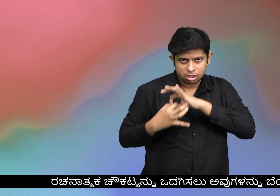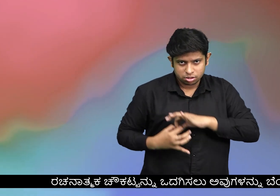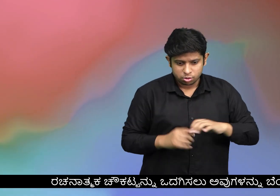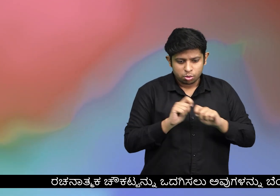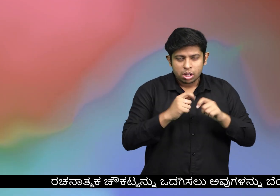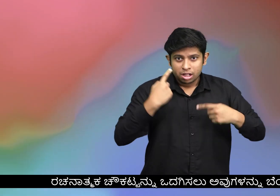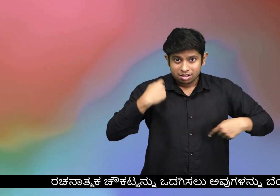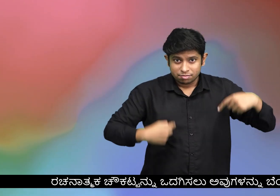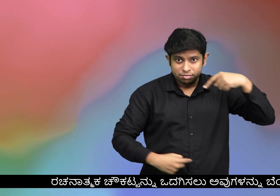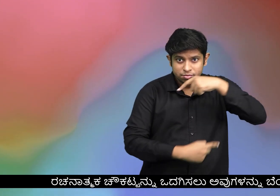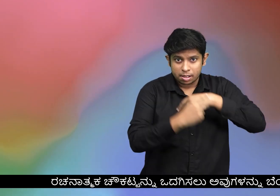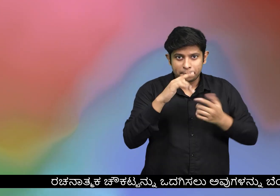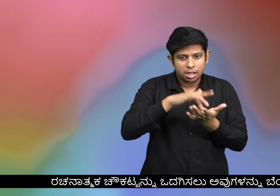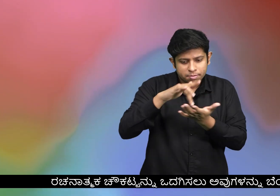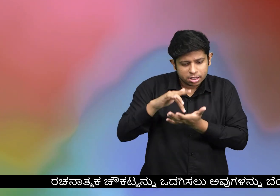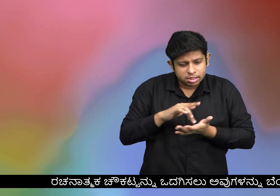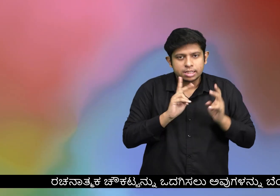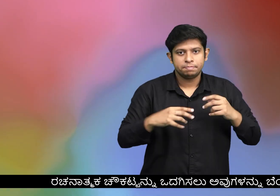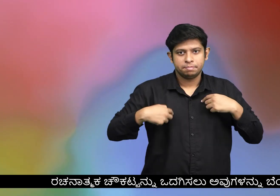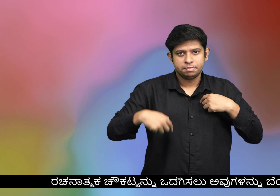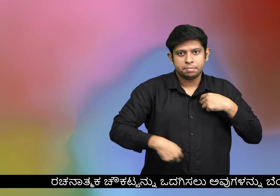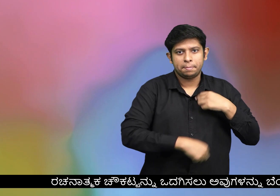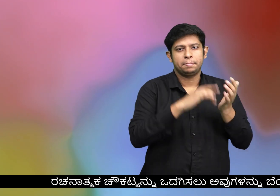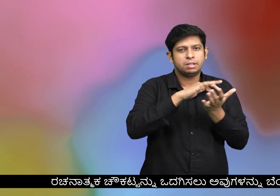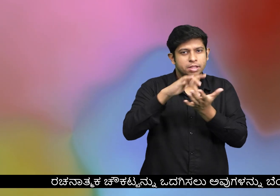ರಚನಾತ್ಮಕ ಚೌಕಟ್ಟನ್ನು ಒದಗಿಸಲು ಅವುಗಳನ್ನು ಬೆಂಬಲಿಸಲು